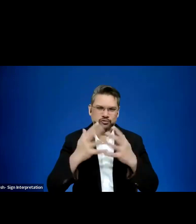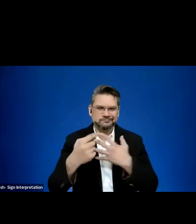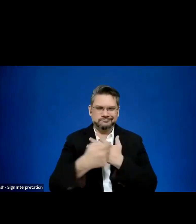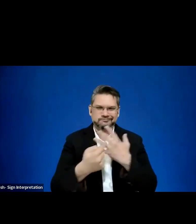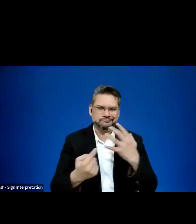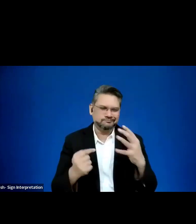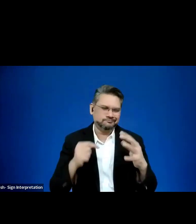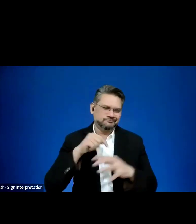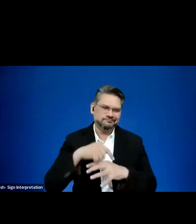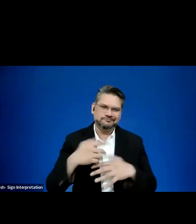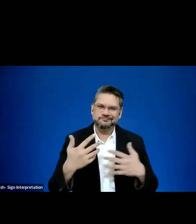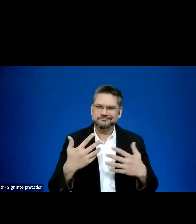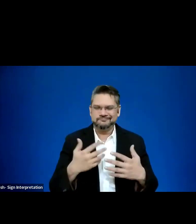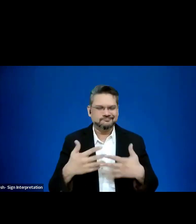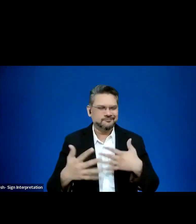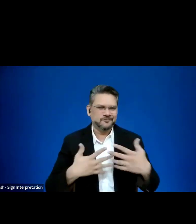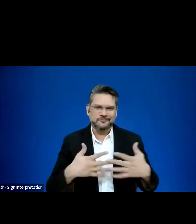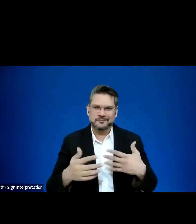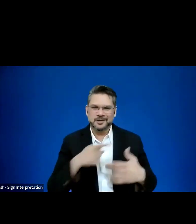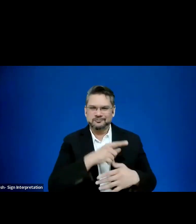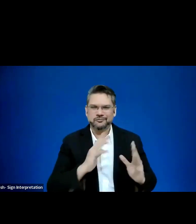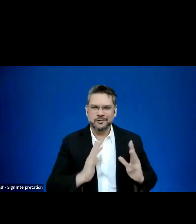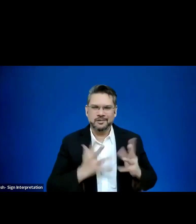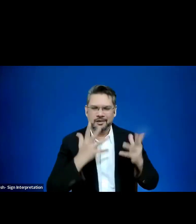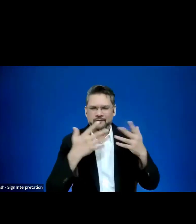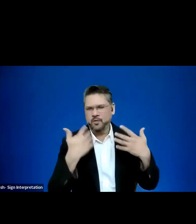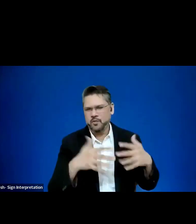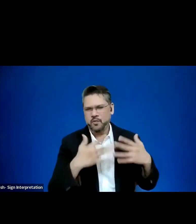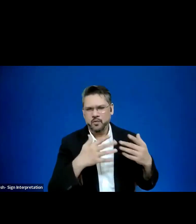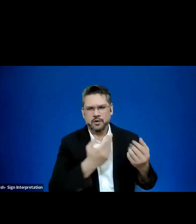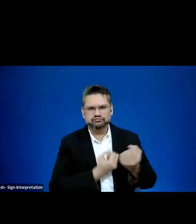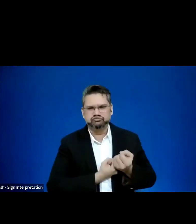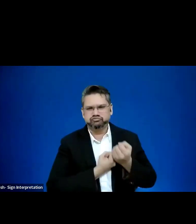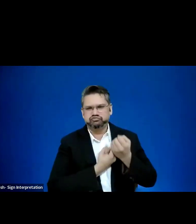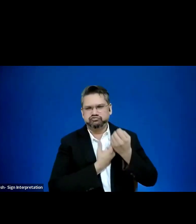传播到很多地方，